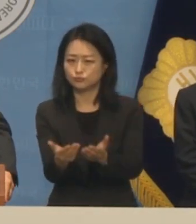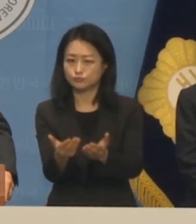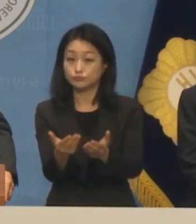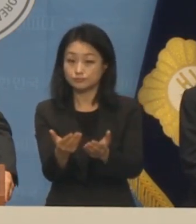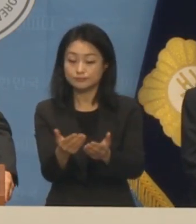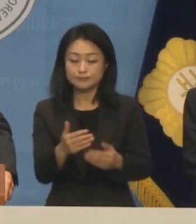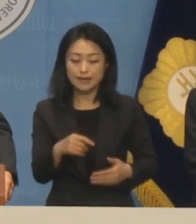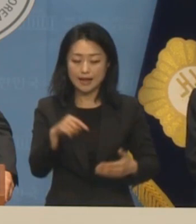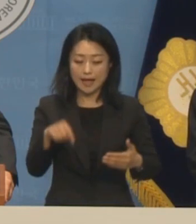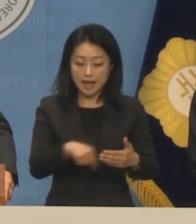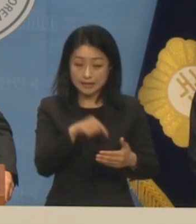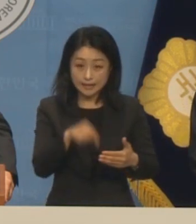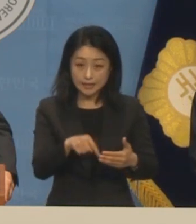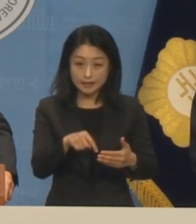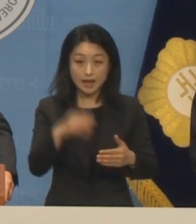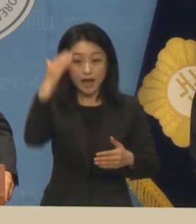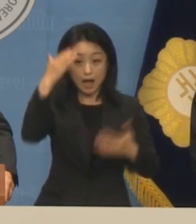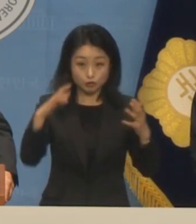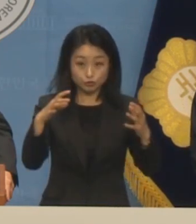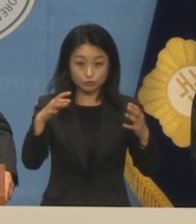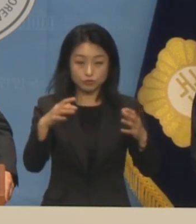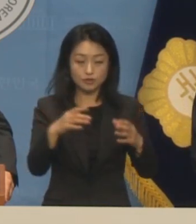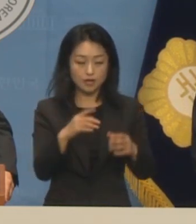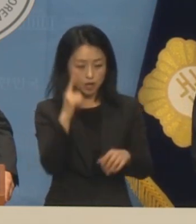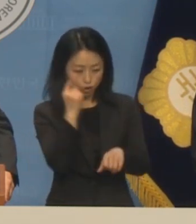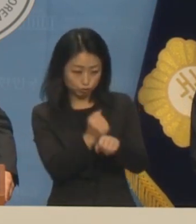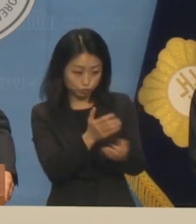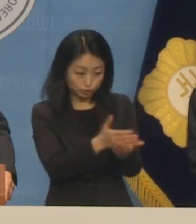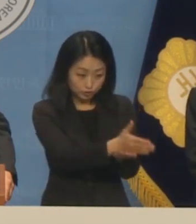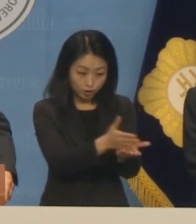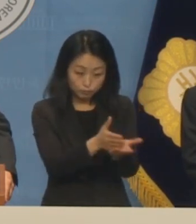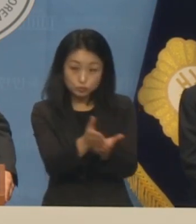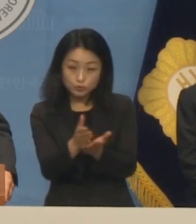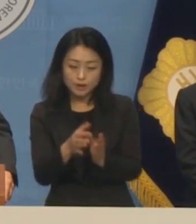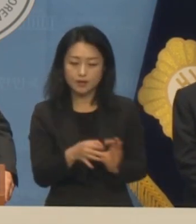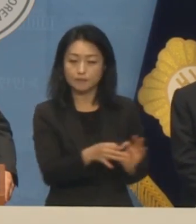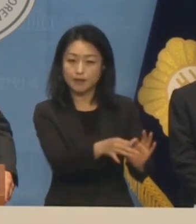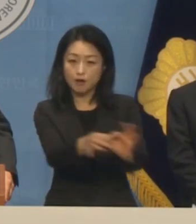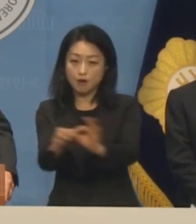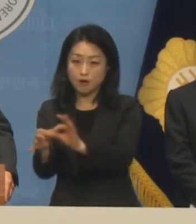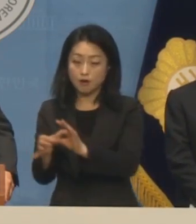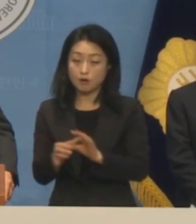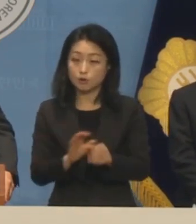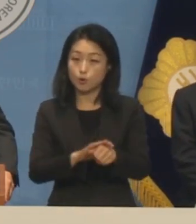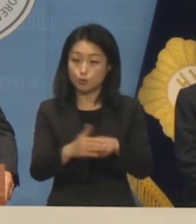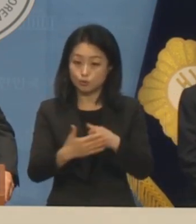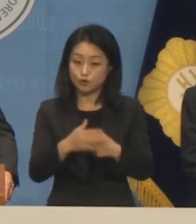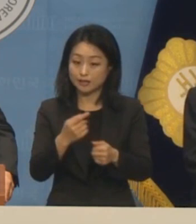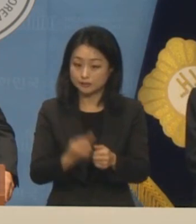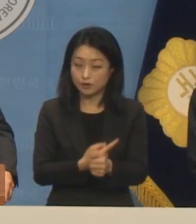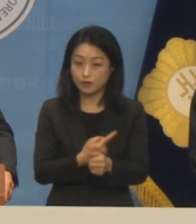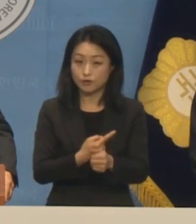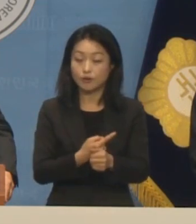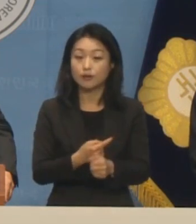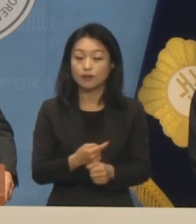있는 다른 연구단체와 협력하고 교류를 하면서 우리도